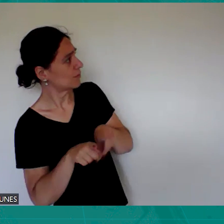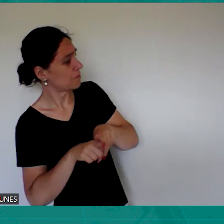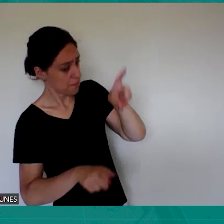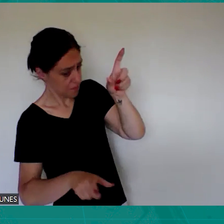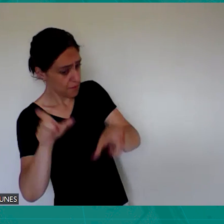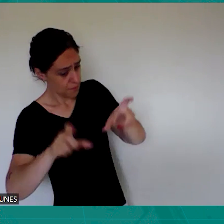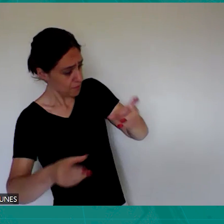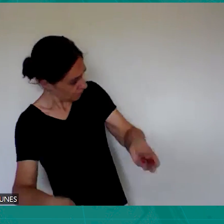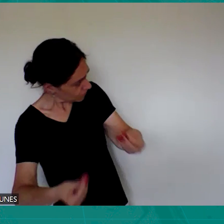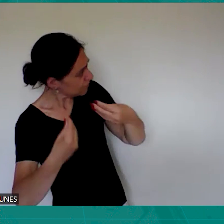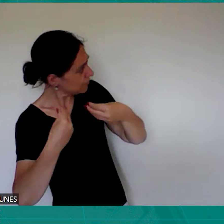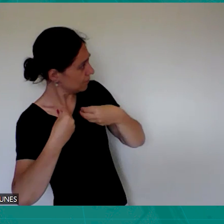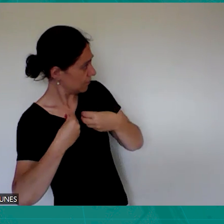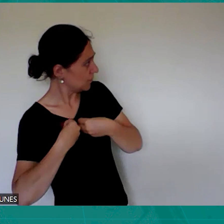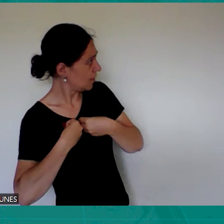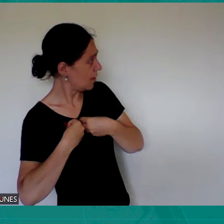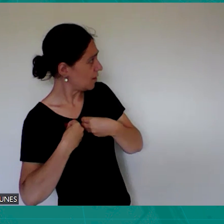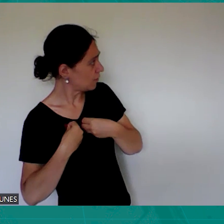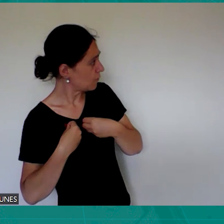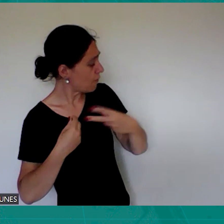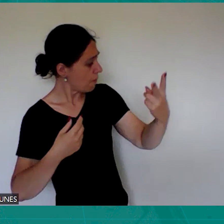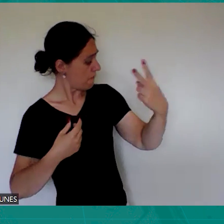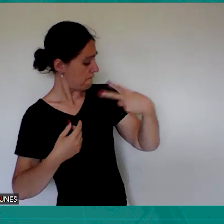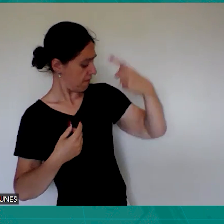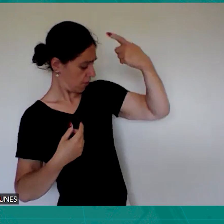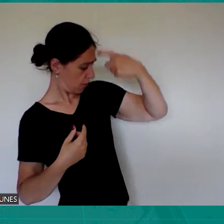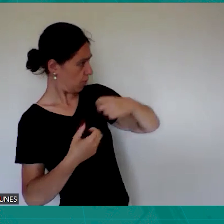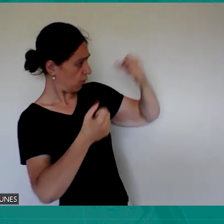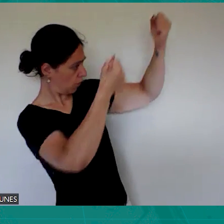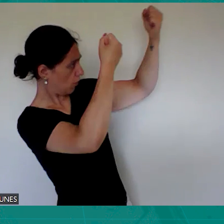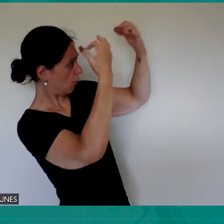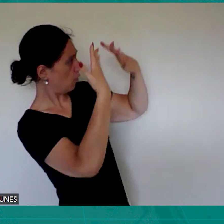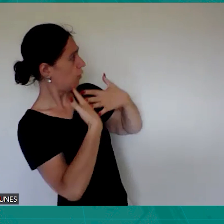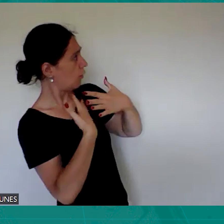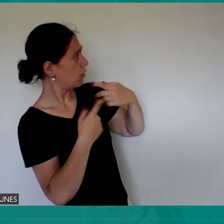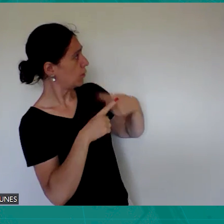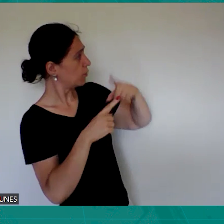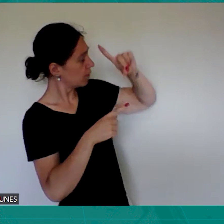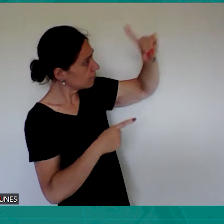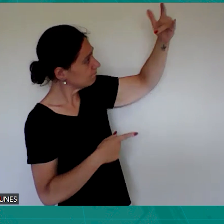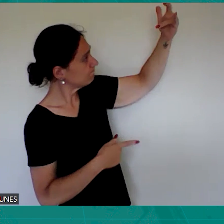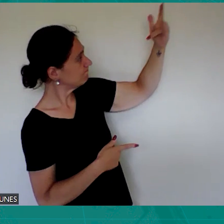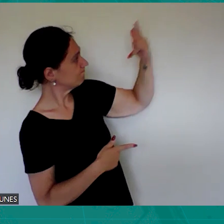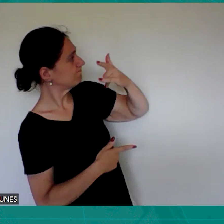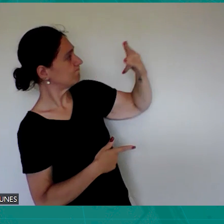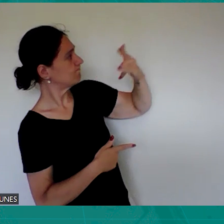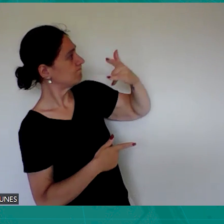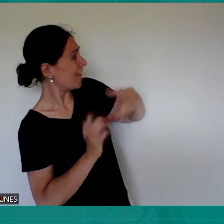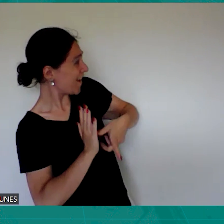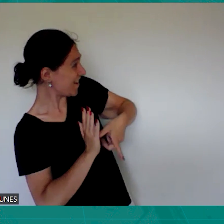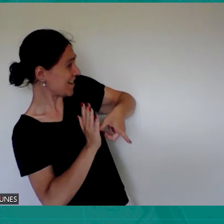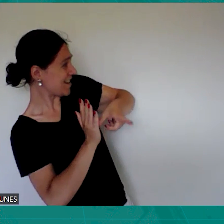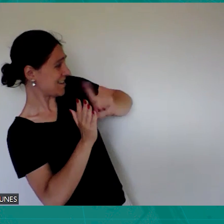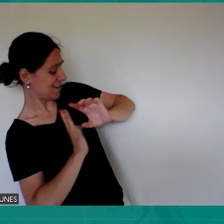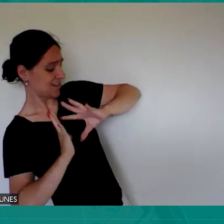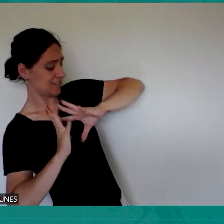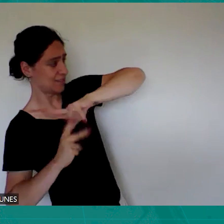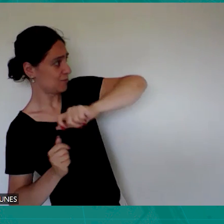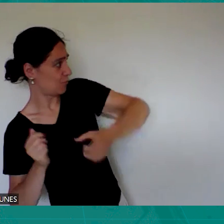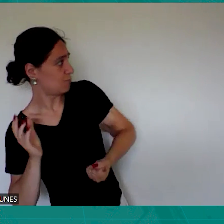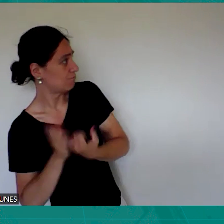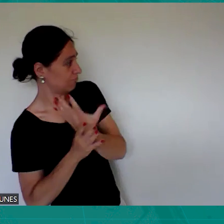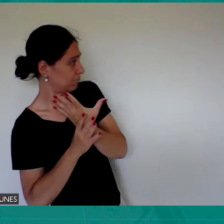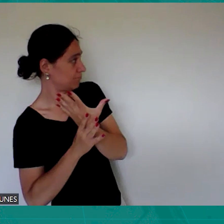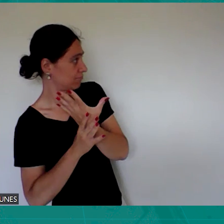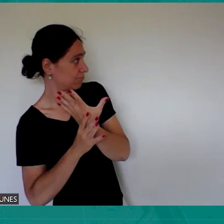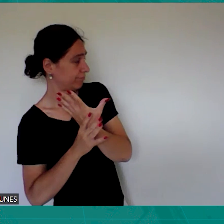que vejam a minha glória que me conferiste, porque me amaste antes da fundação do mundo. Por isso, irmãos, esse negócio de dizer eu